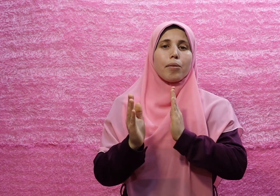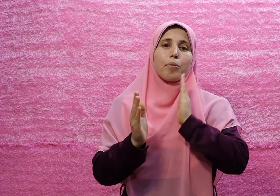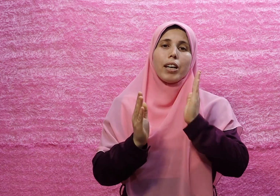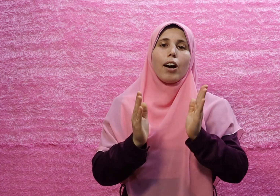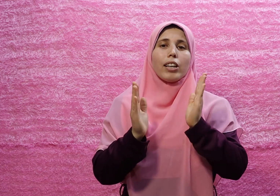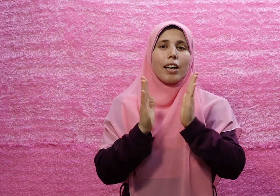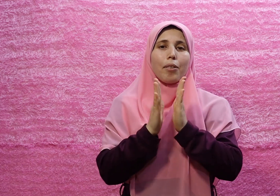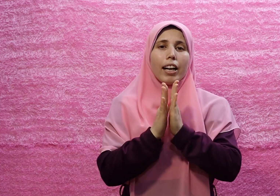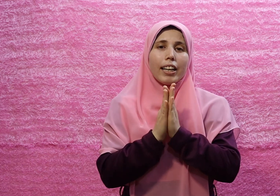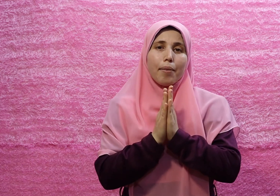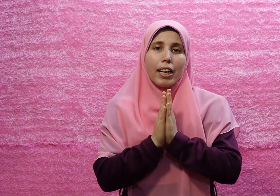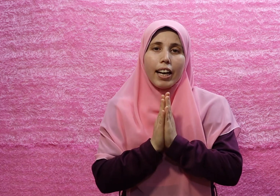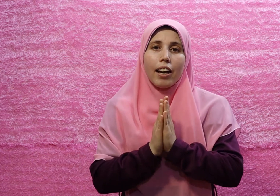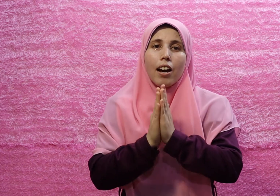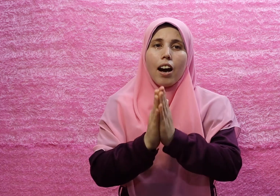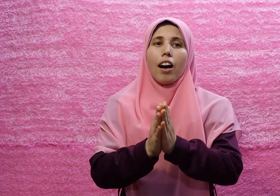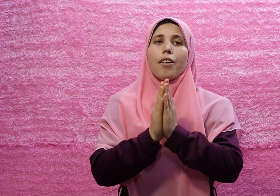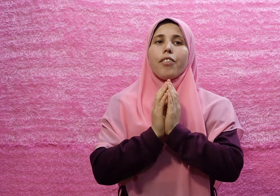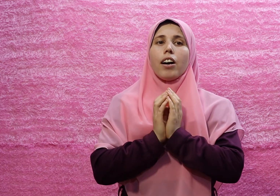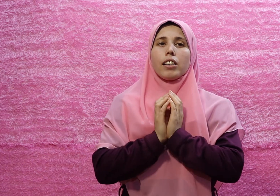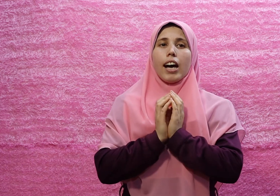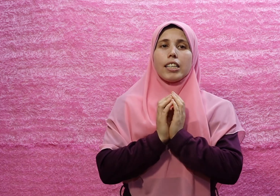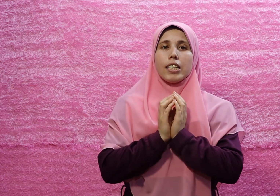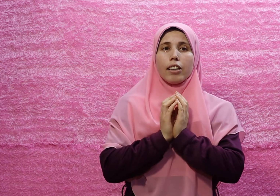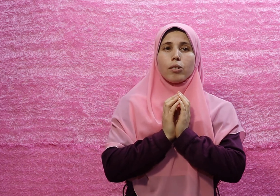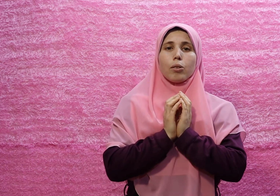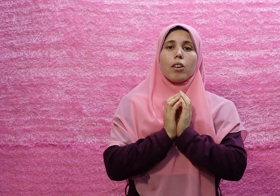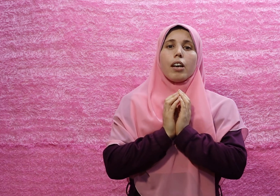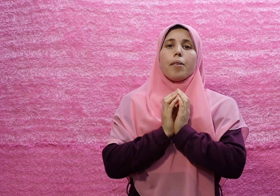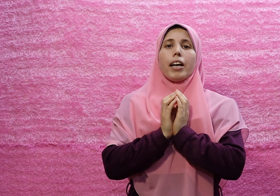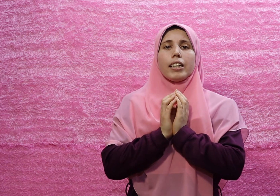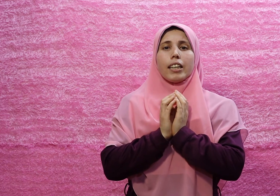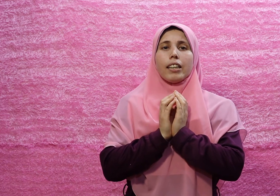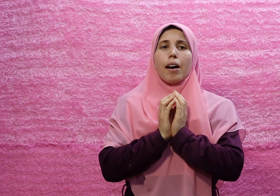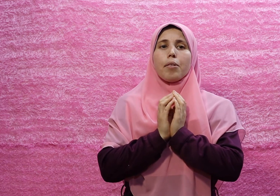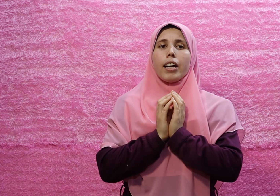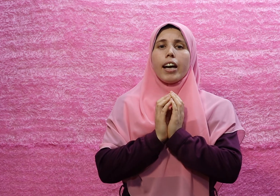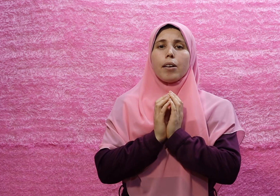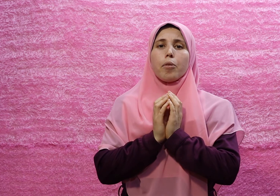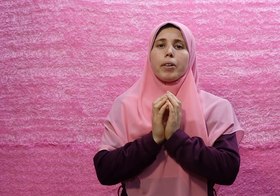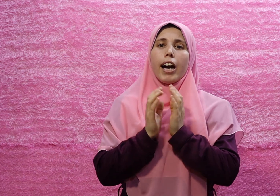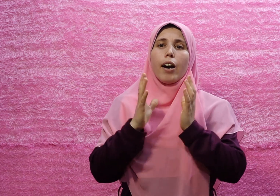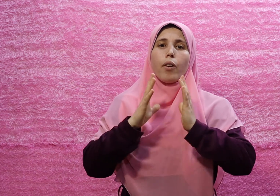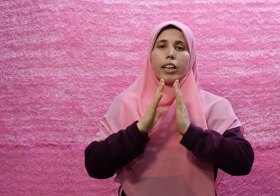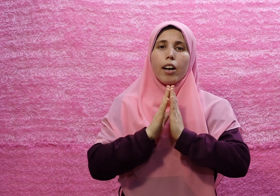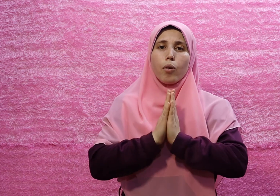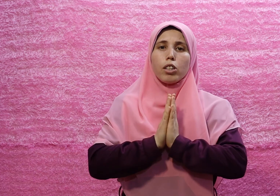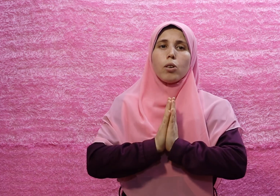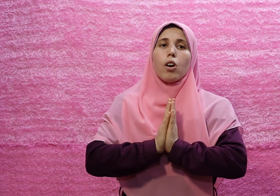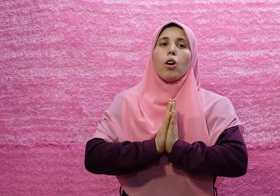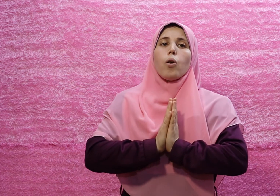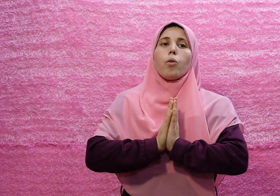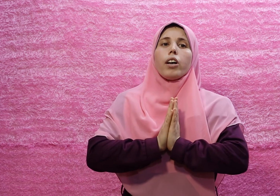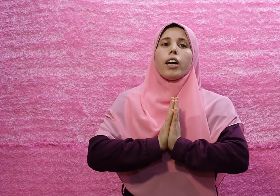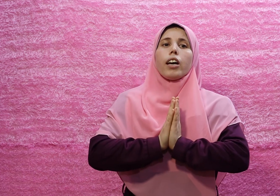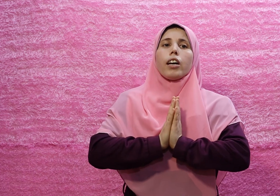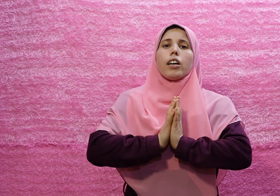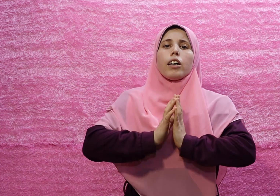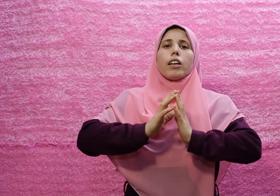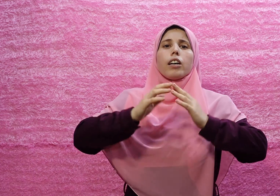وامنا حواء اتقابلوا على جبل ايه؟ عرفات. احسنتوا. بعد كده ابونا ادم وامنا حواء اتجوزوا